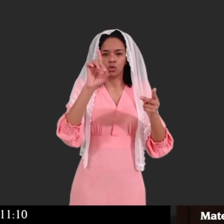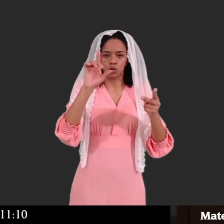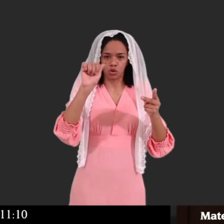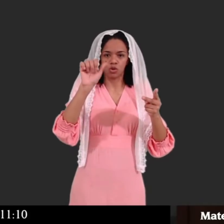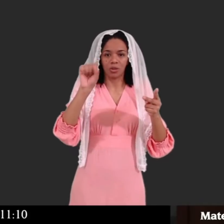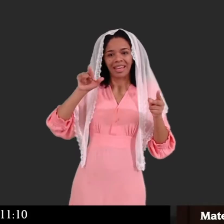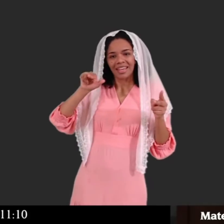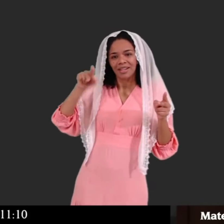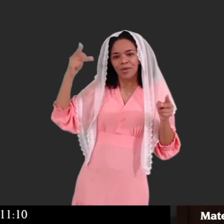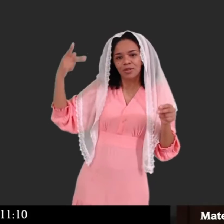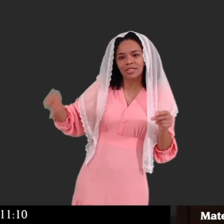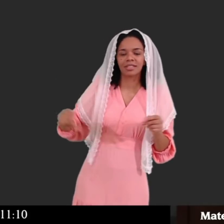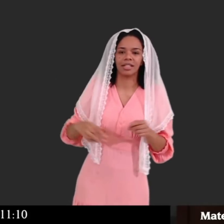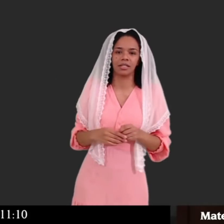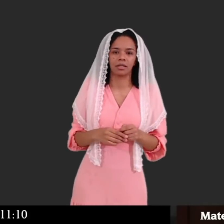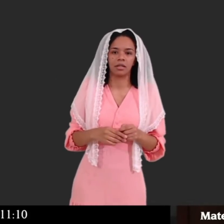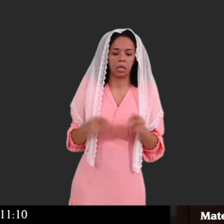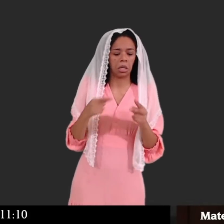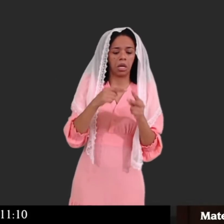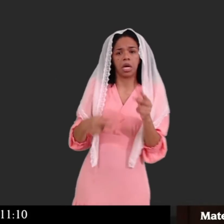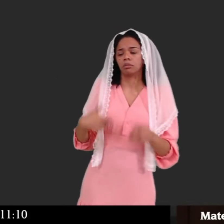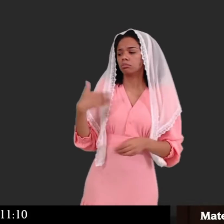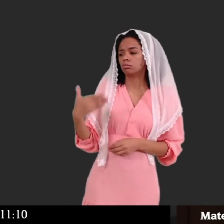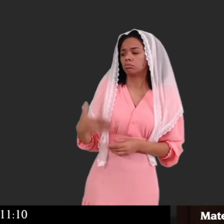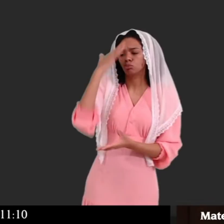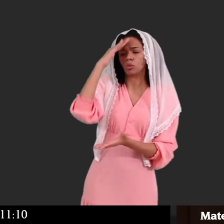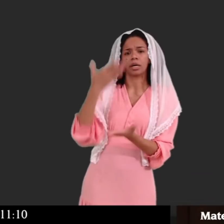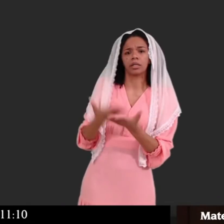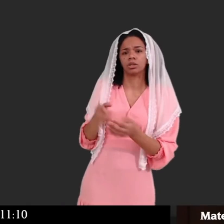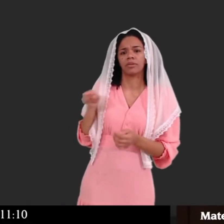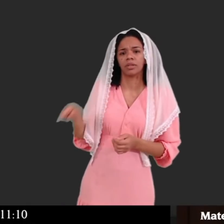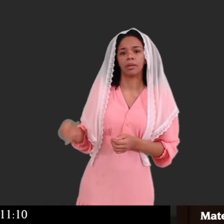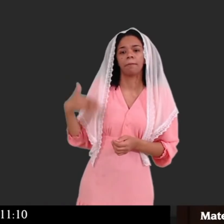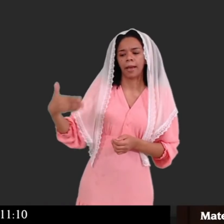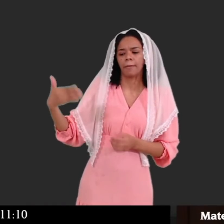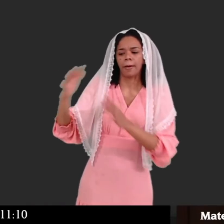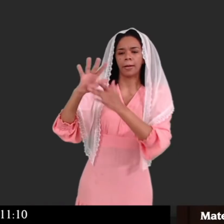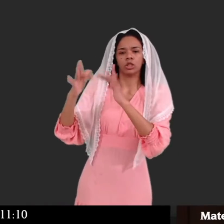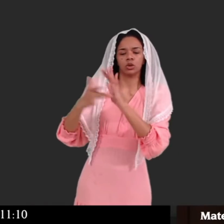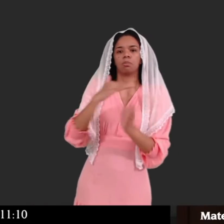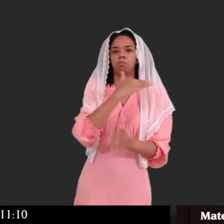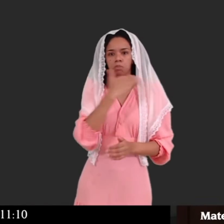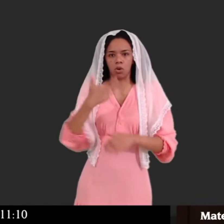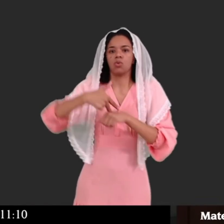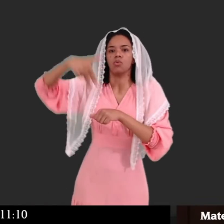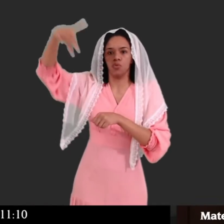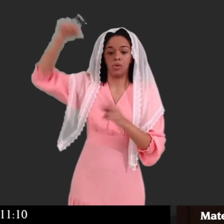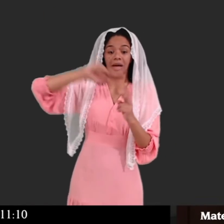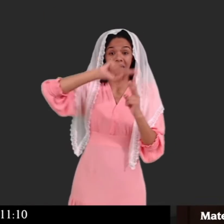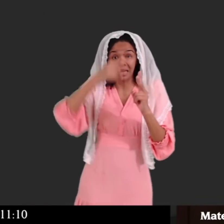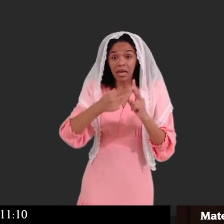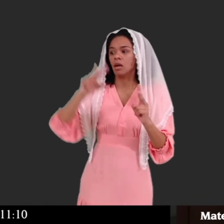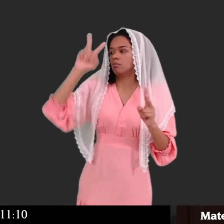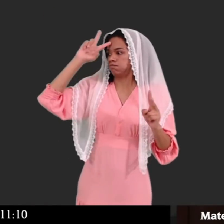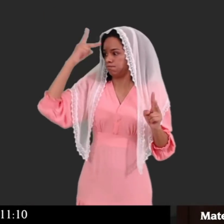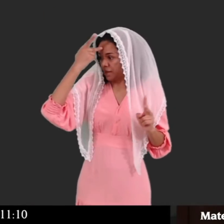pelos seus. Você não tem que ser irmã, você não tem que ser irmão, unanimidade em lugar nenhum. Você não